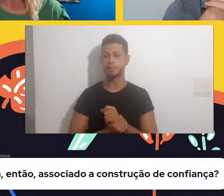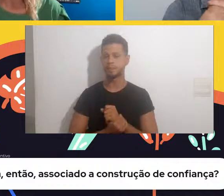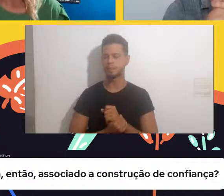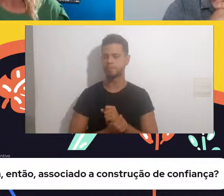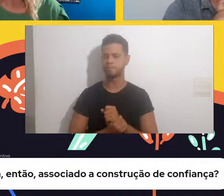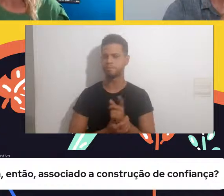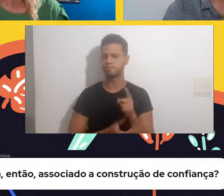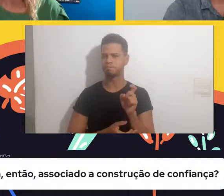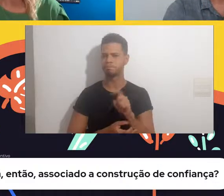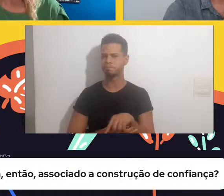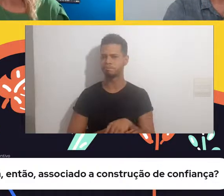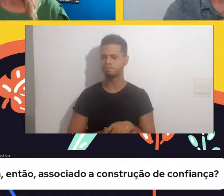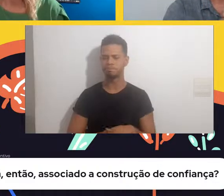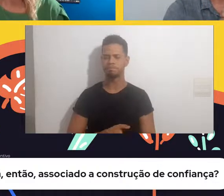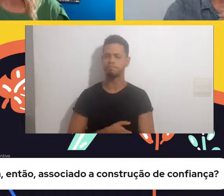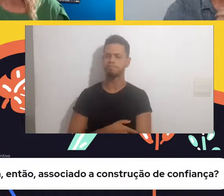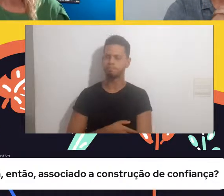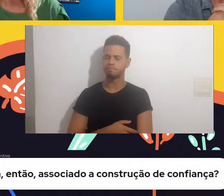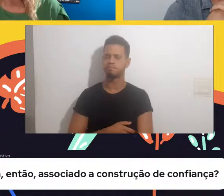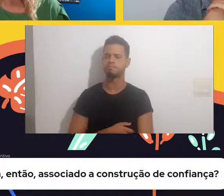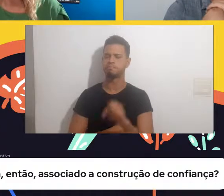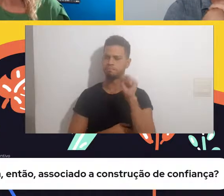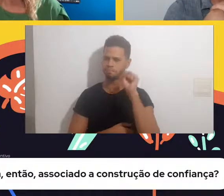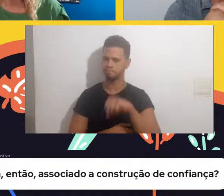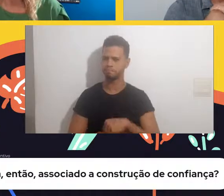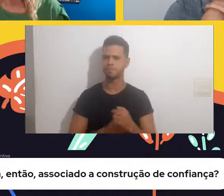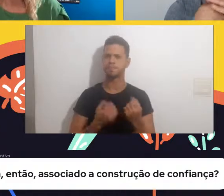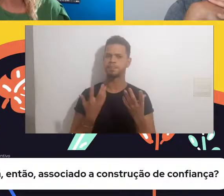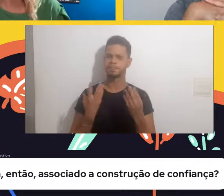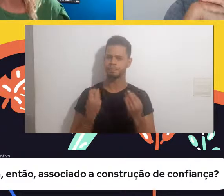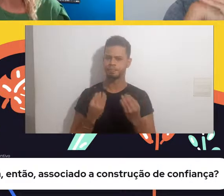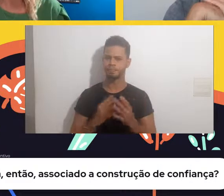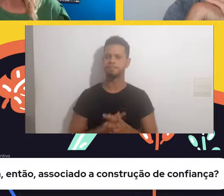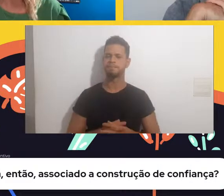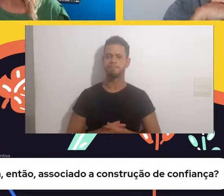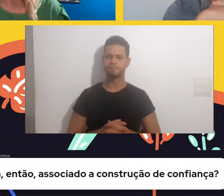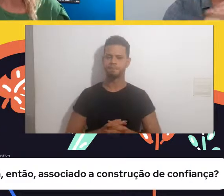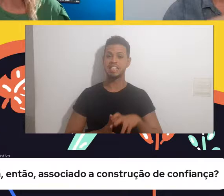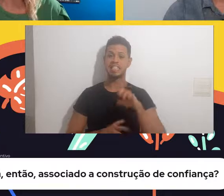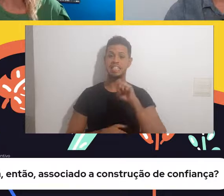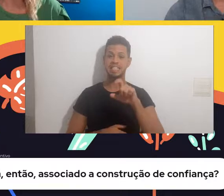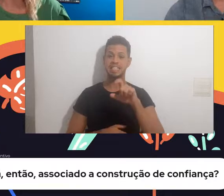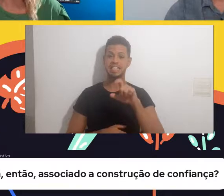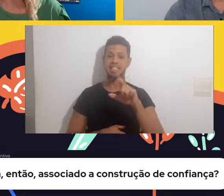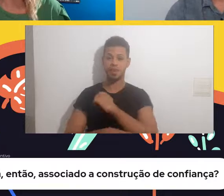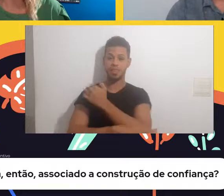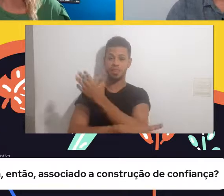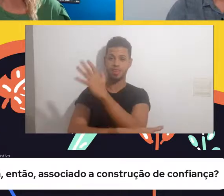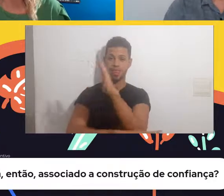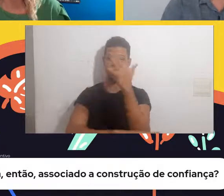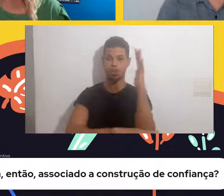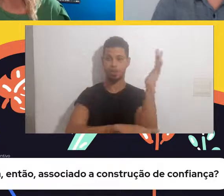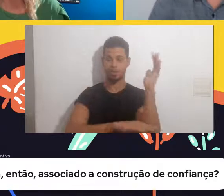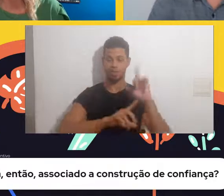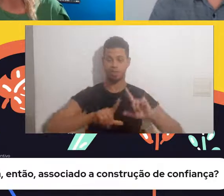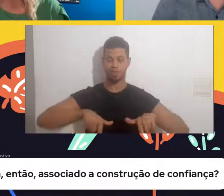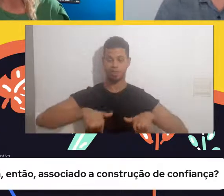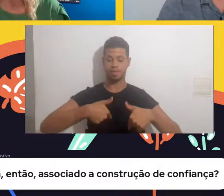Sim, muito, né? Se eu estou na natureza, ou se eu estou num desafio em